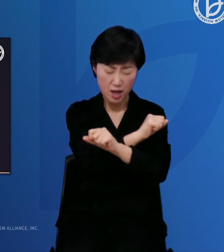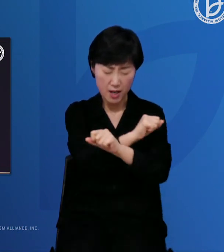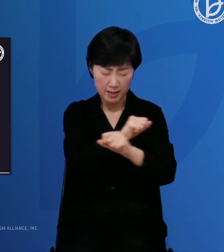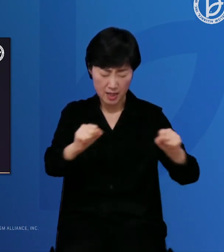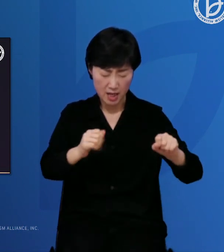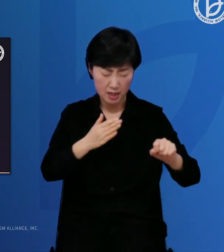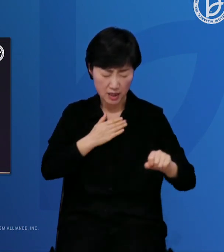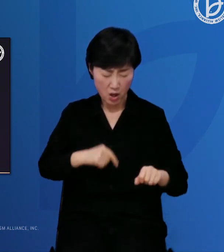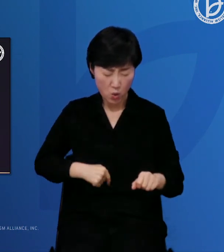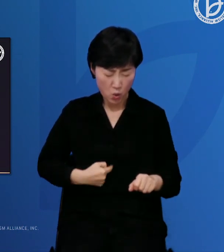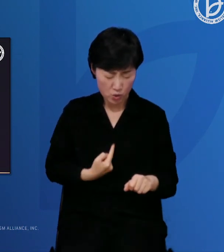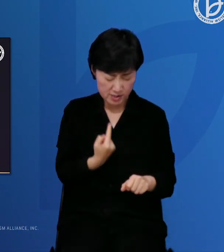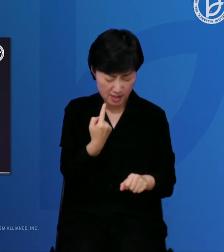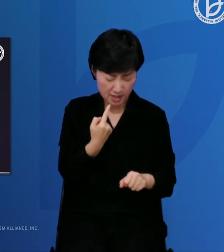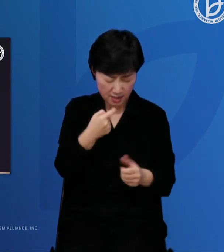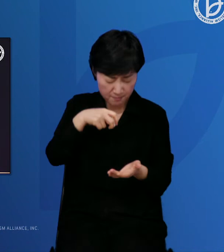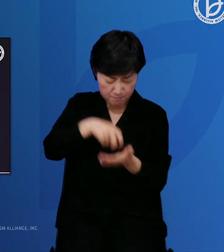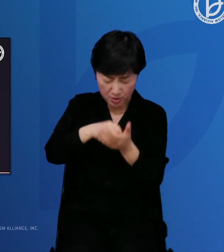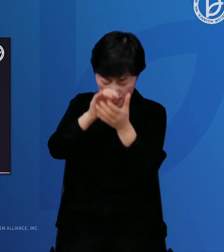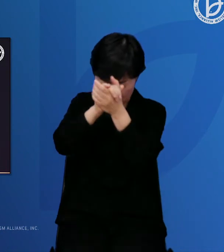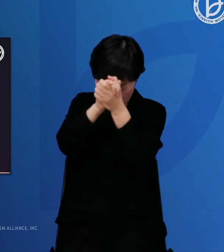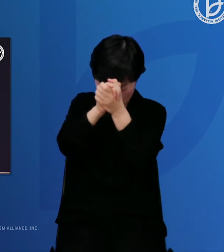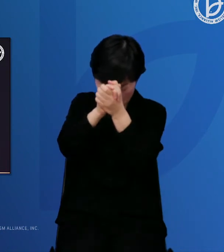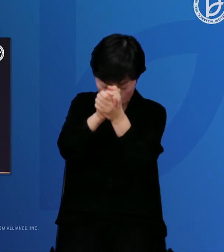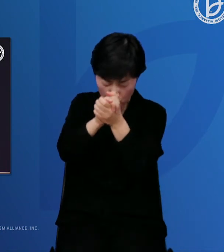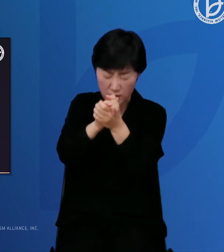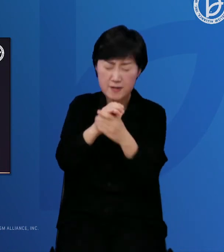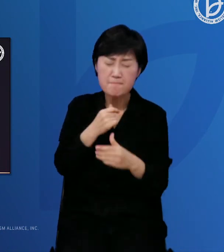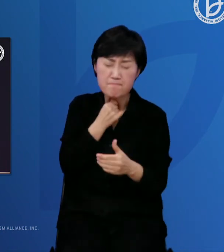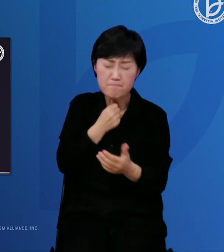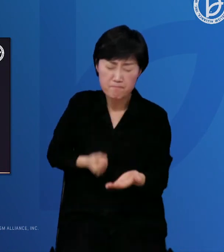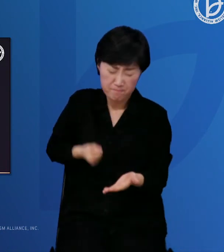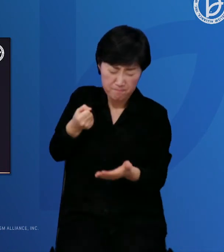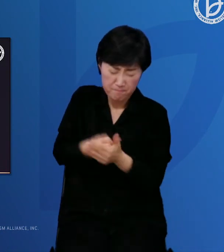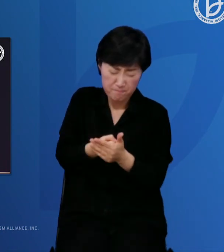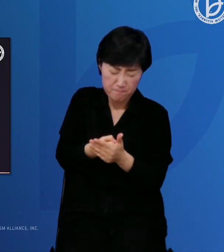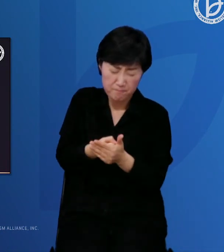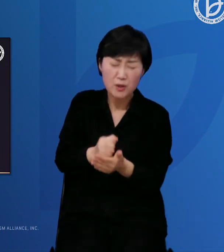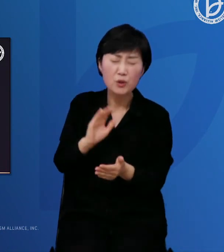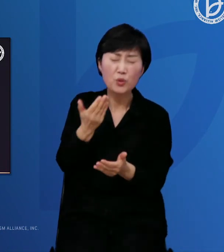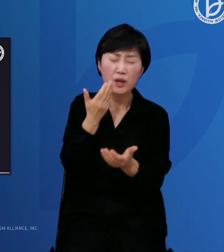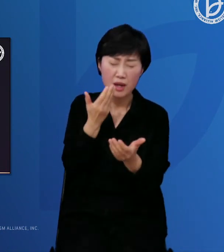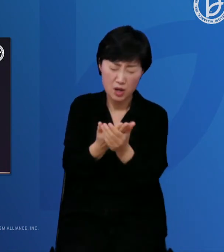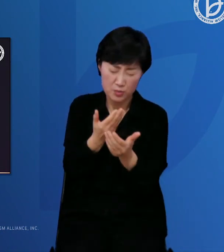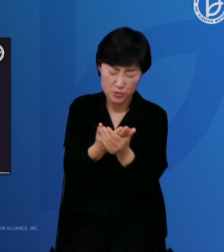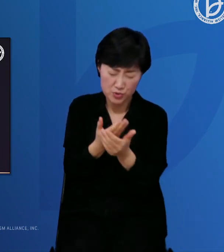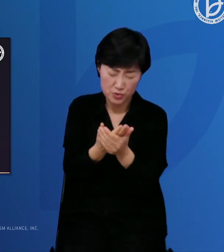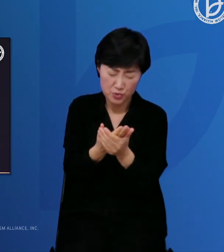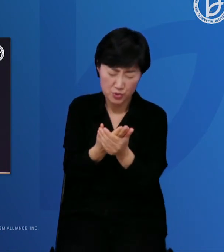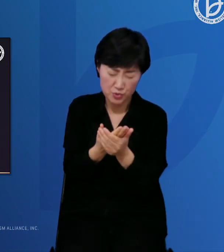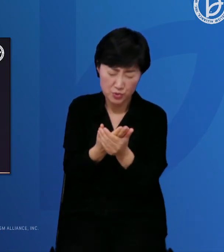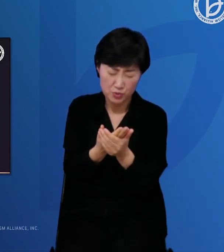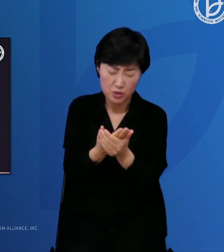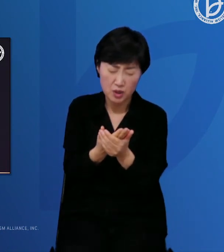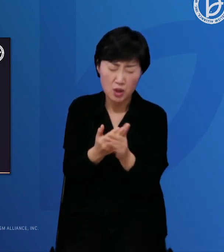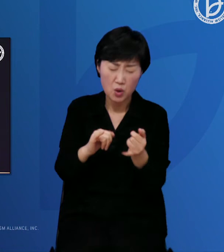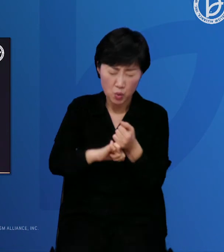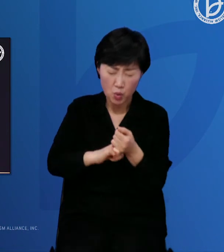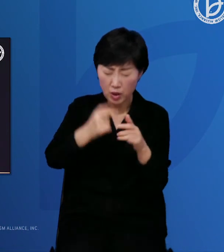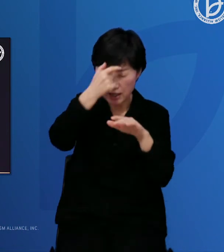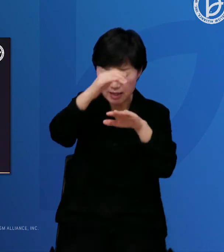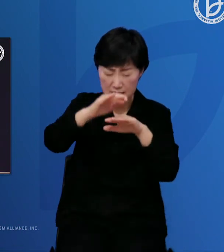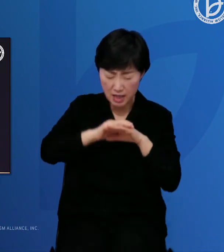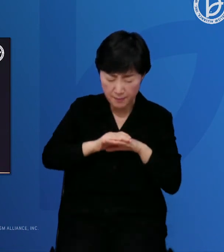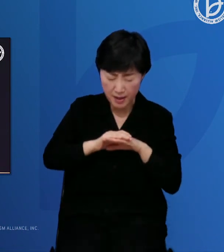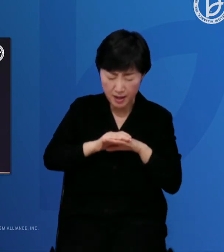결단의 시간이 있게 해 주옵소서. Today, may we have that time to make a resolution in the wilderness. 예배를 회복하게 해 주옵소서.